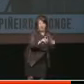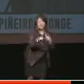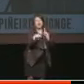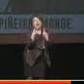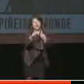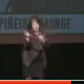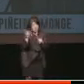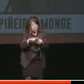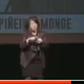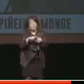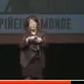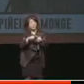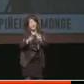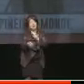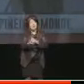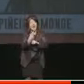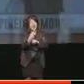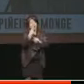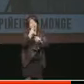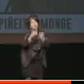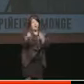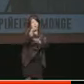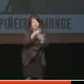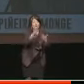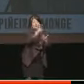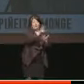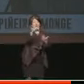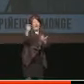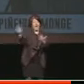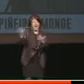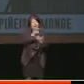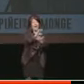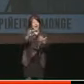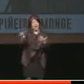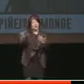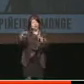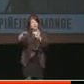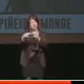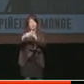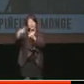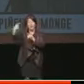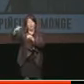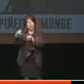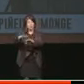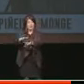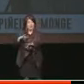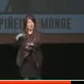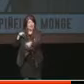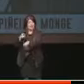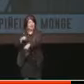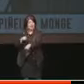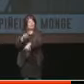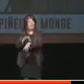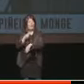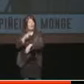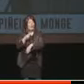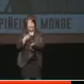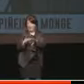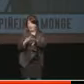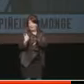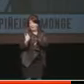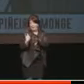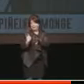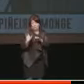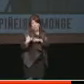fumetto questo nome dirà che è un grande spirito del fumetto argentino degli ultimi degli ultimi 30